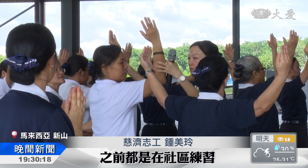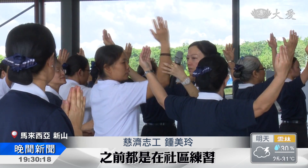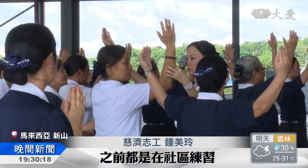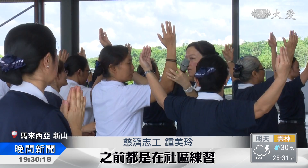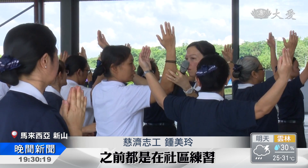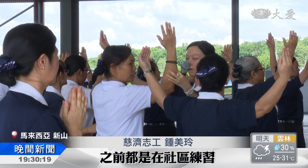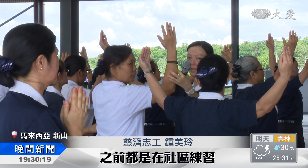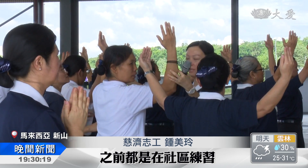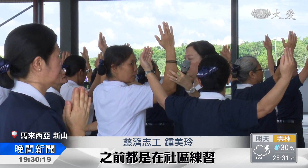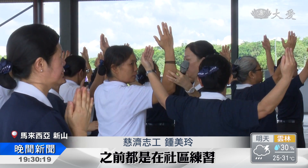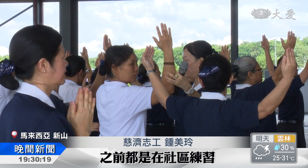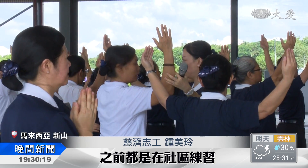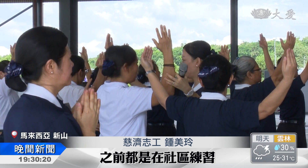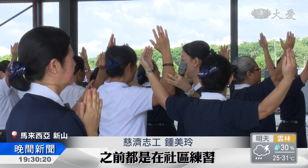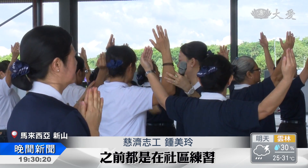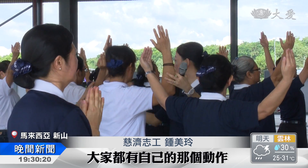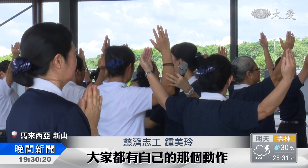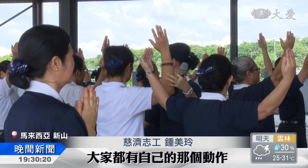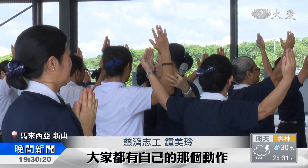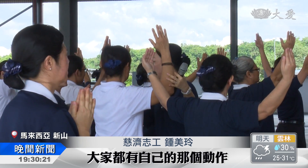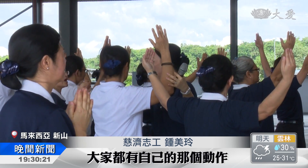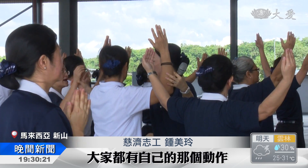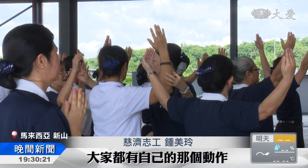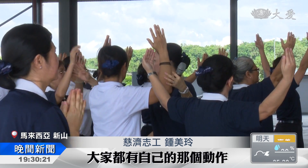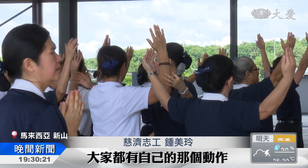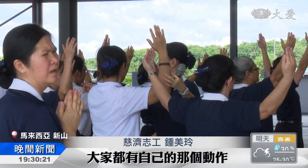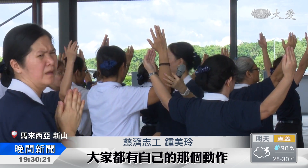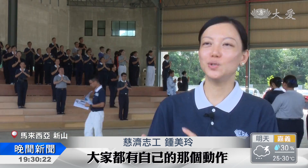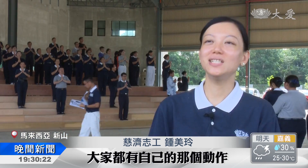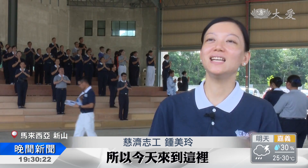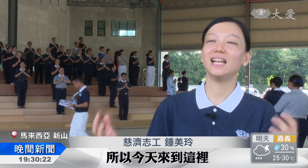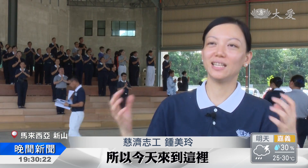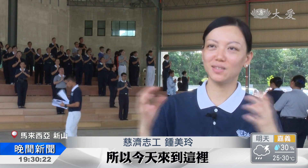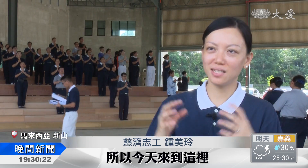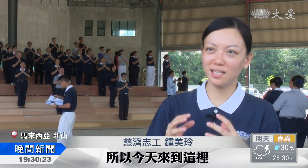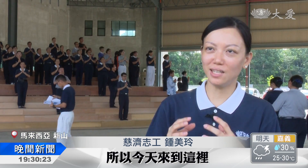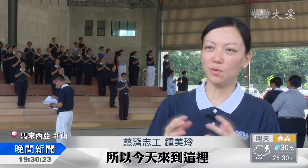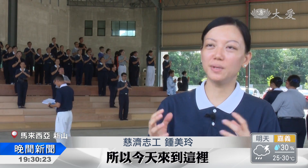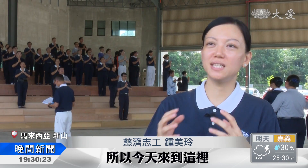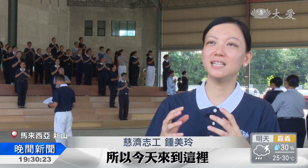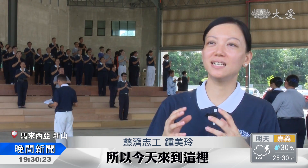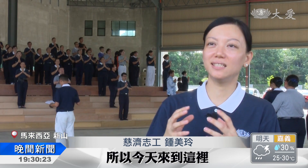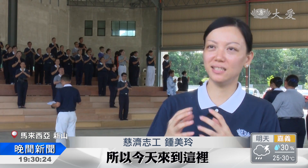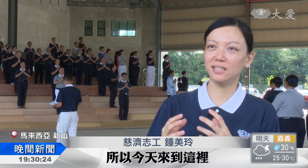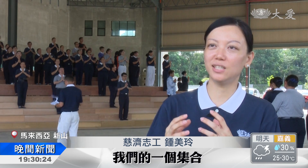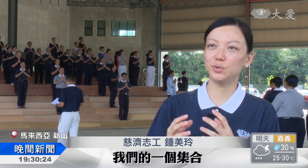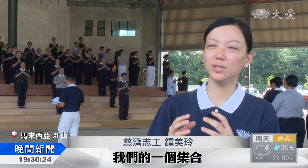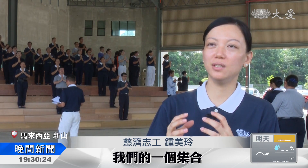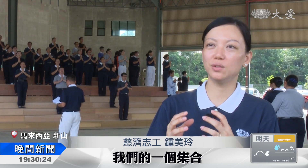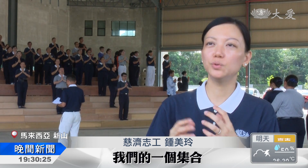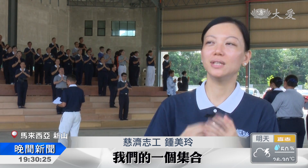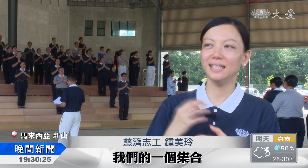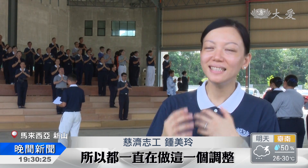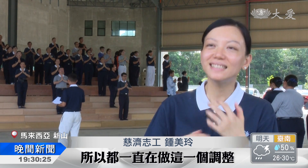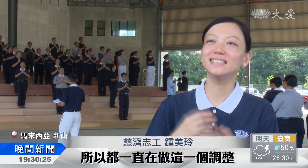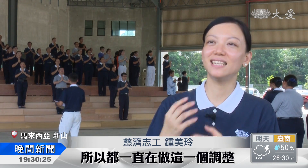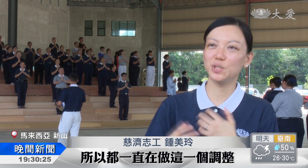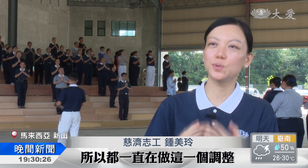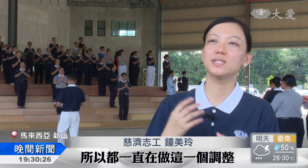在社區練習大家都有自己的那個動作所以今天來到這裡我們一個集合所以都一直在做這